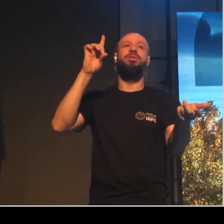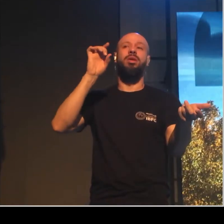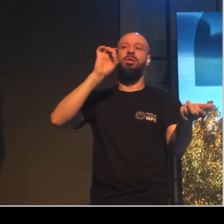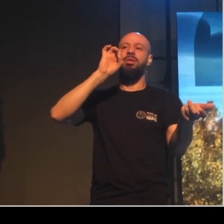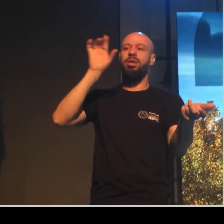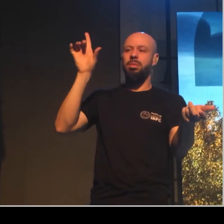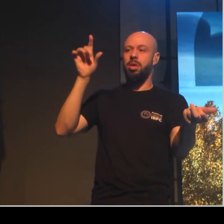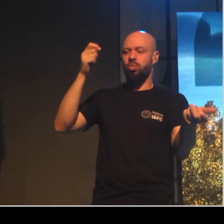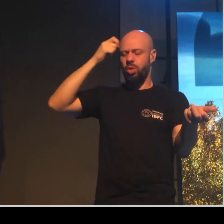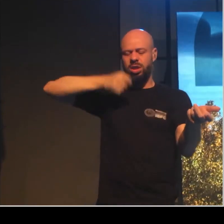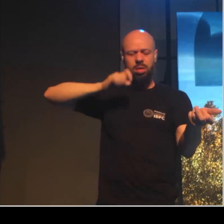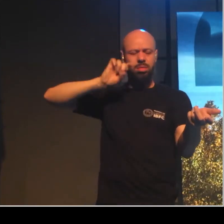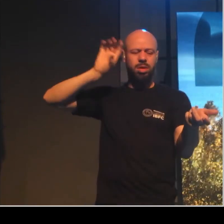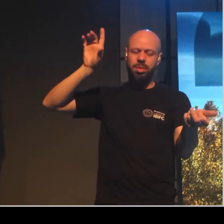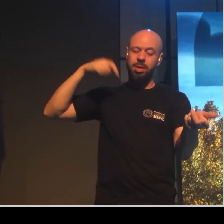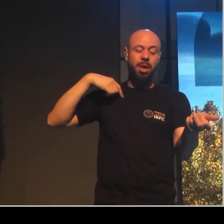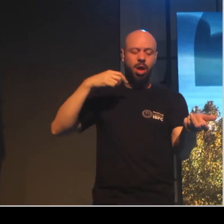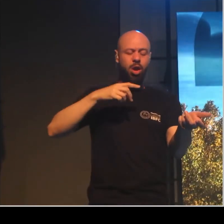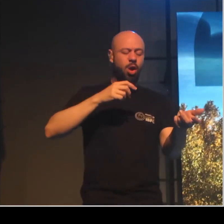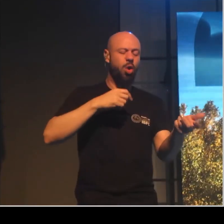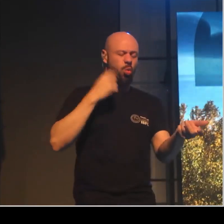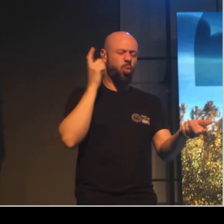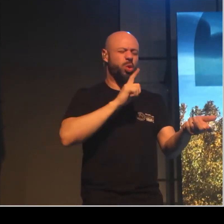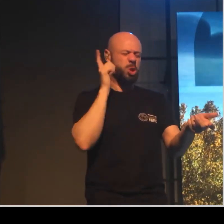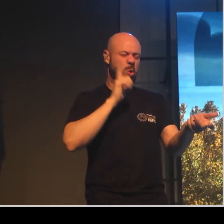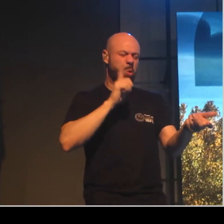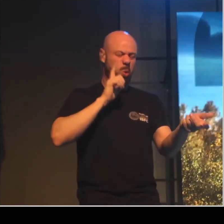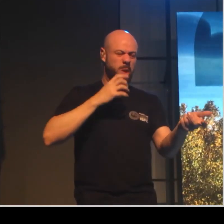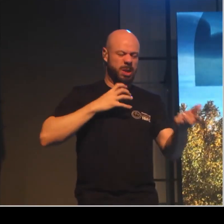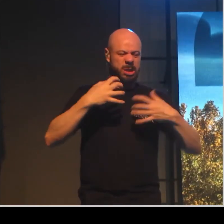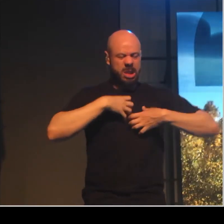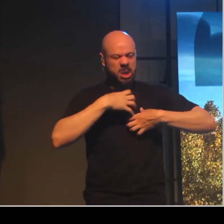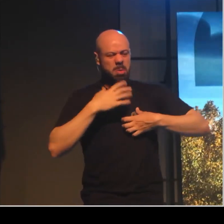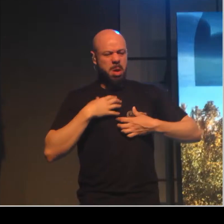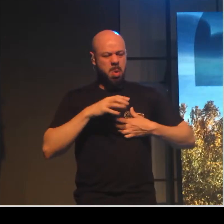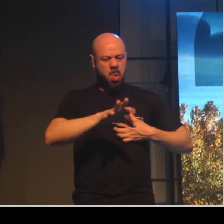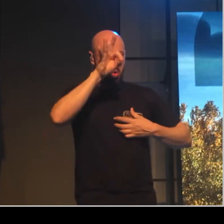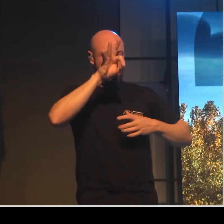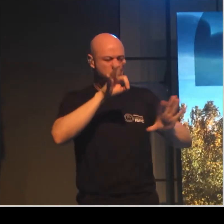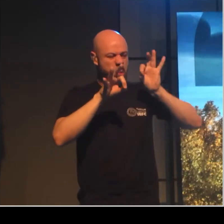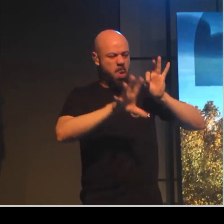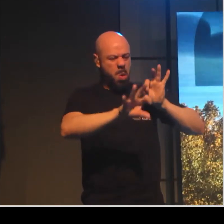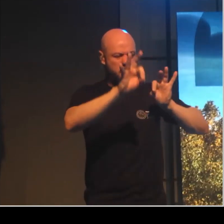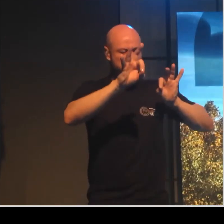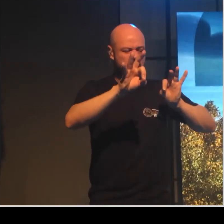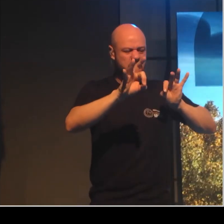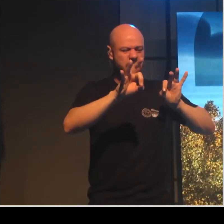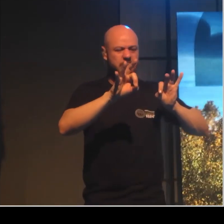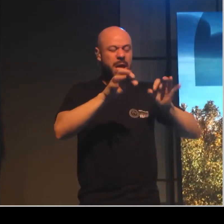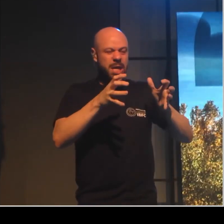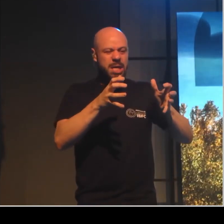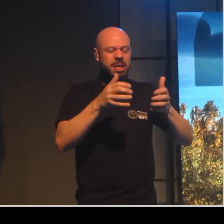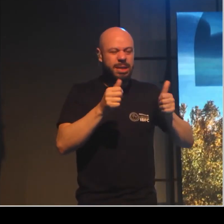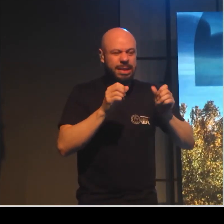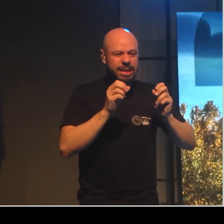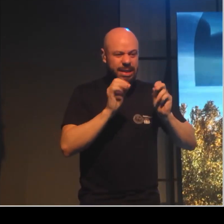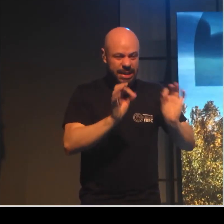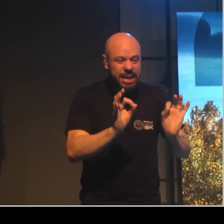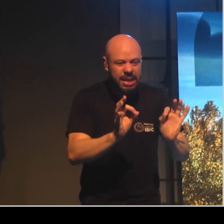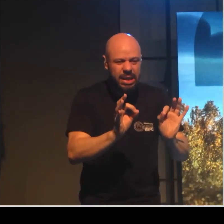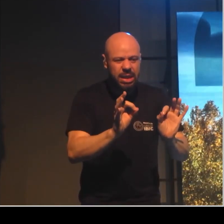deliberada. E você disse, não, eu opto por isso, eu opto por aquilo, eu escolho isso, eu fico com isso, eu fico com aquilo.